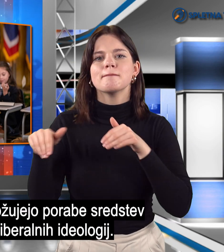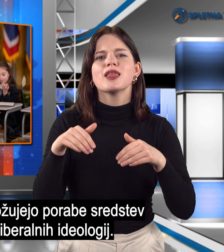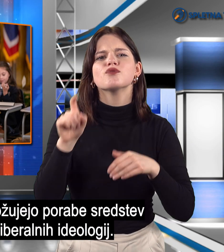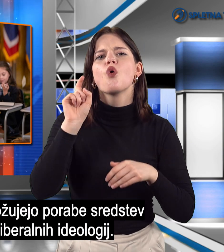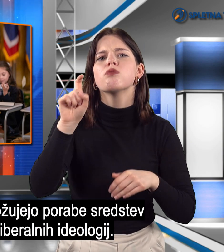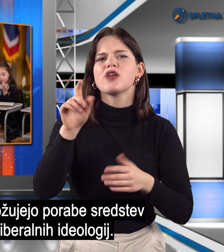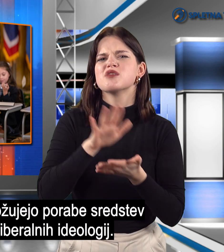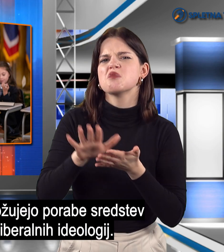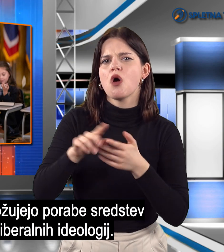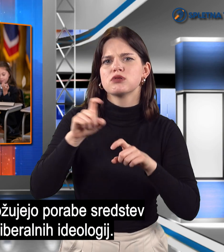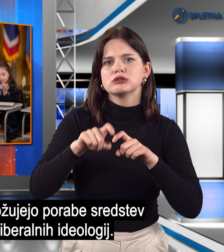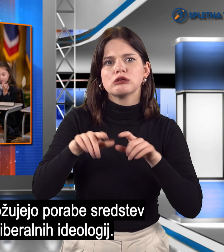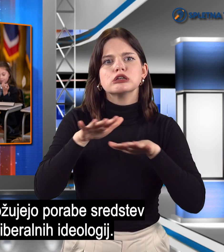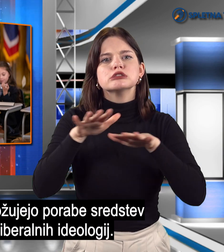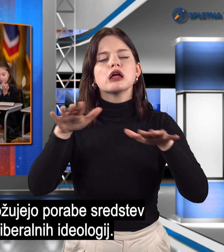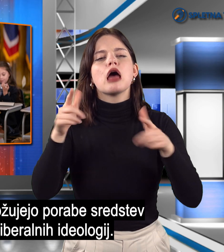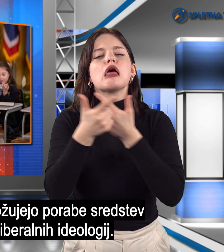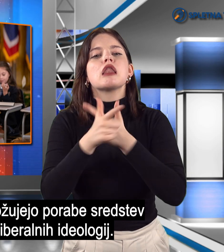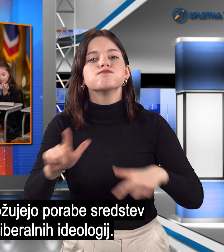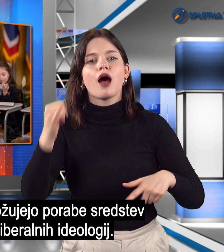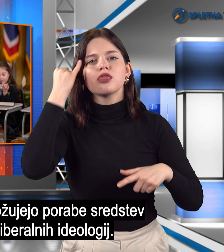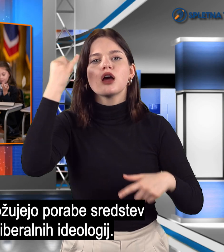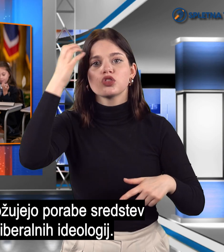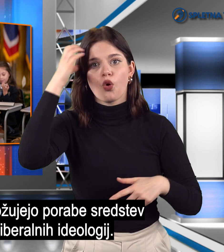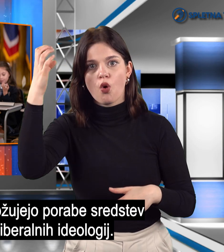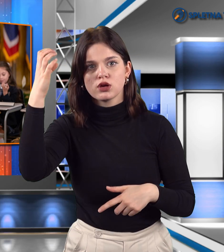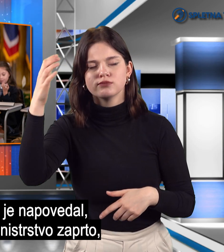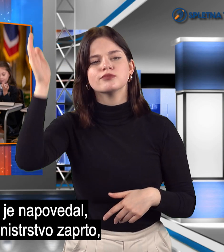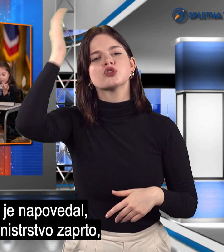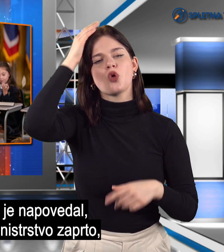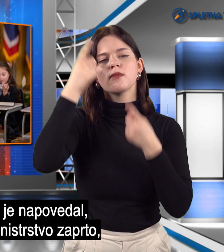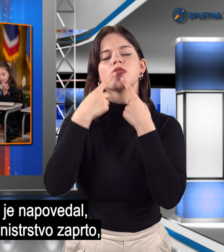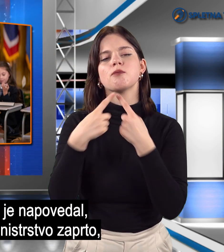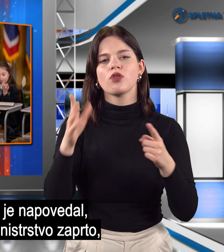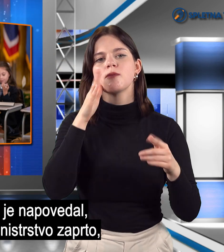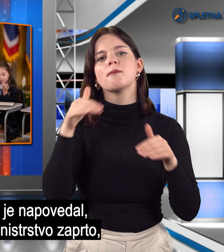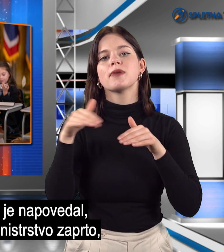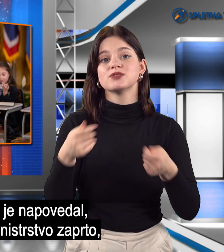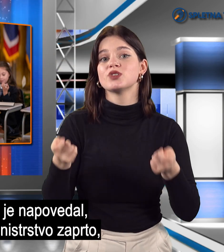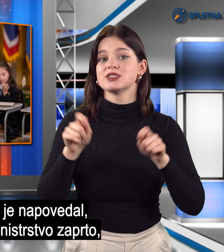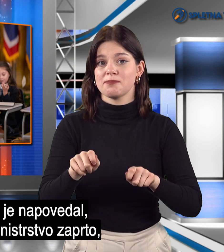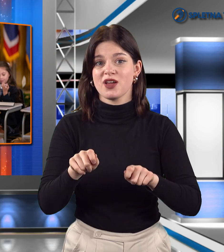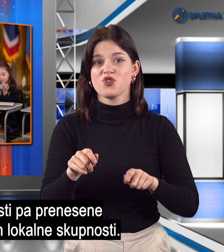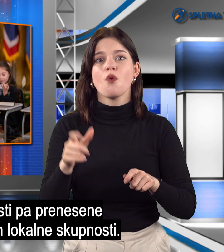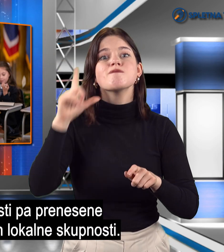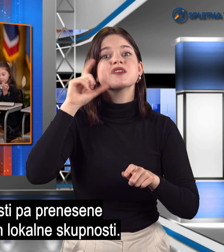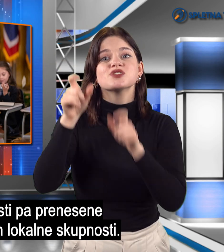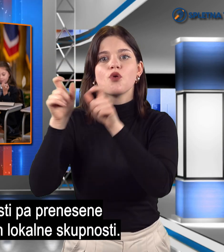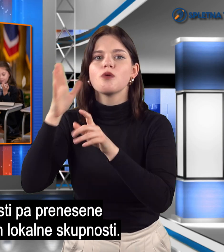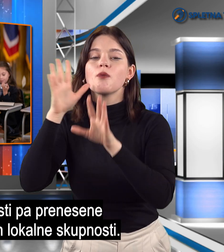dolgoročni cilj konservativcev. Ministrstvo obtožujejo porabe sredstev in širjenja liberalnih ideologij. Trump